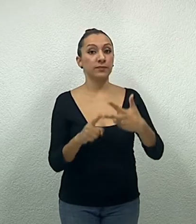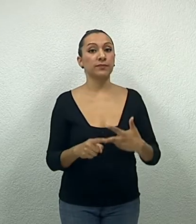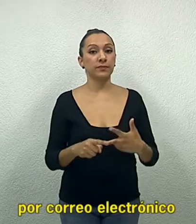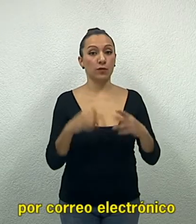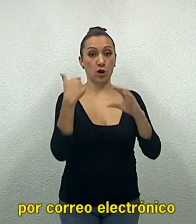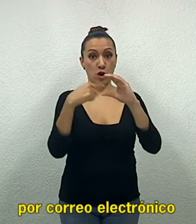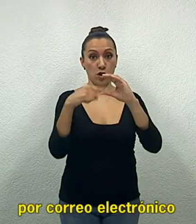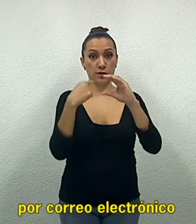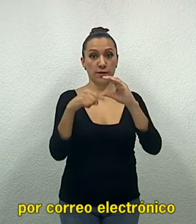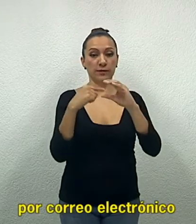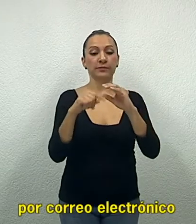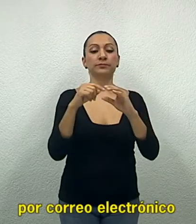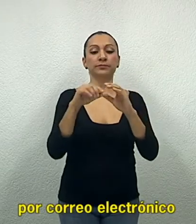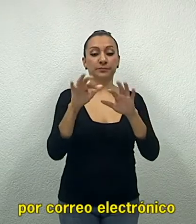por correo electrónico